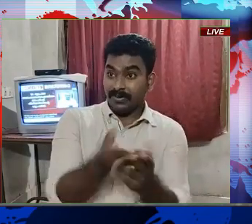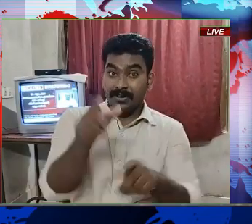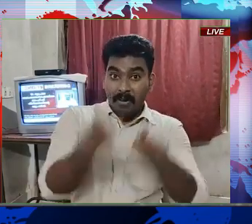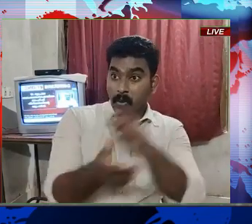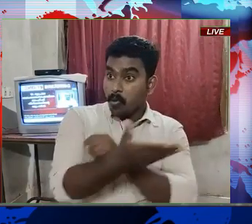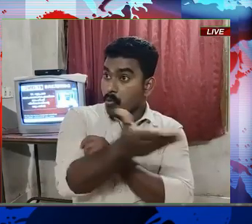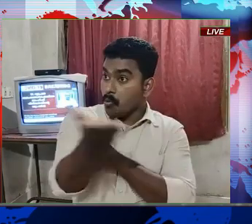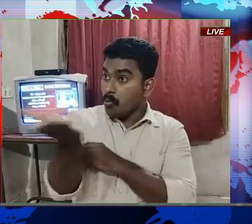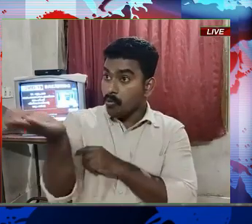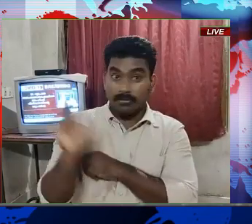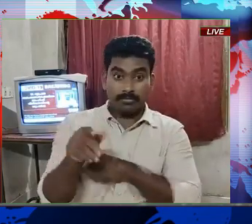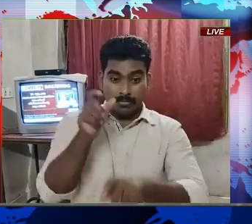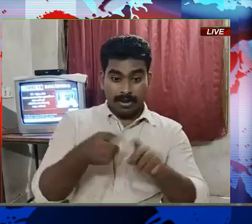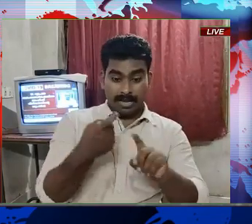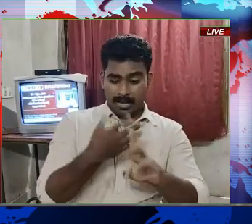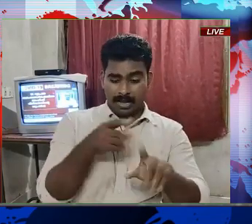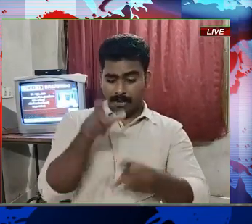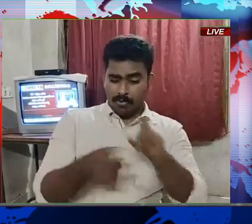പങ്കെടുത്തവരെക്കുറിച്ചും